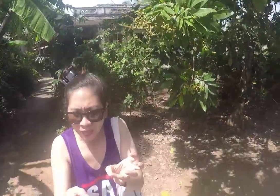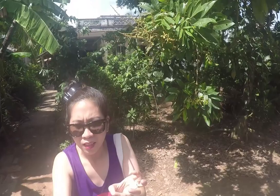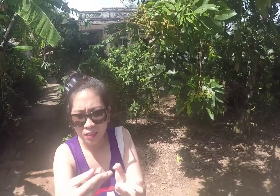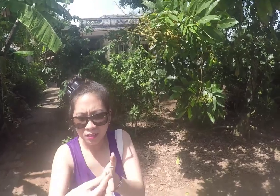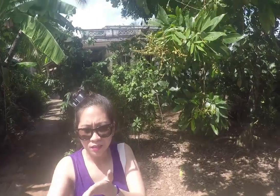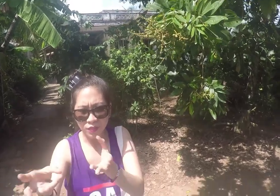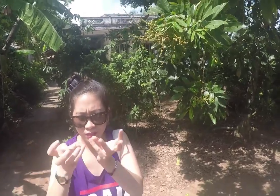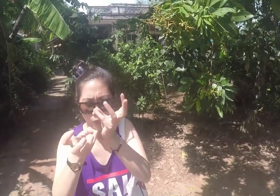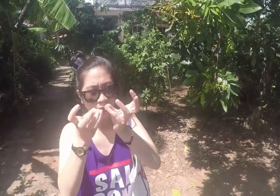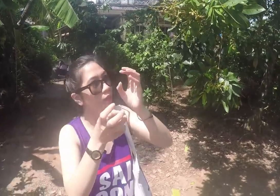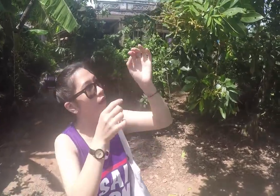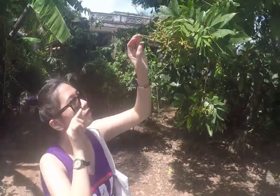Das sind Kokosnusssprösslinge.